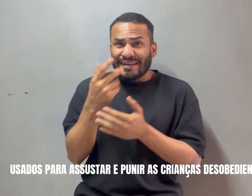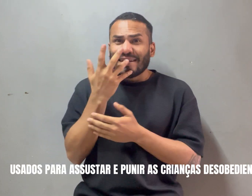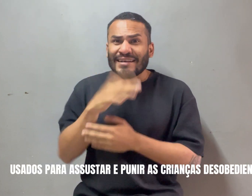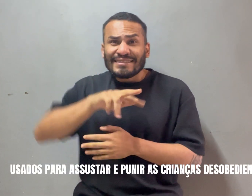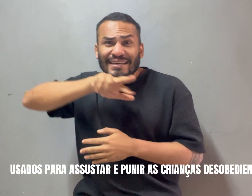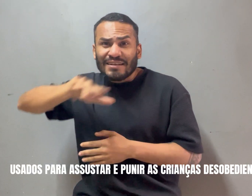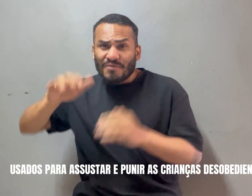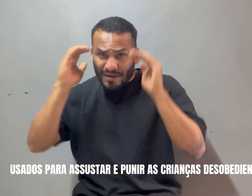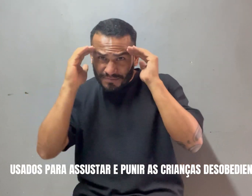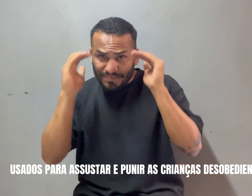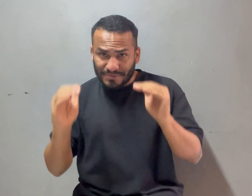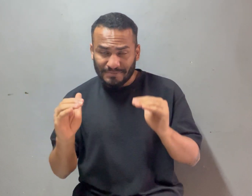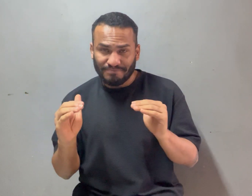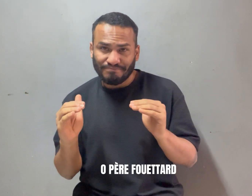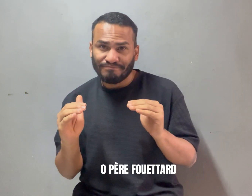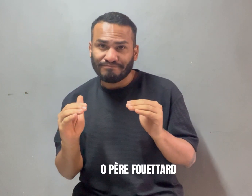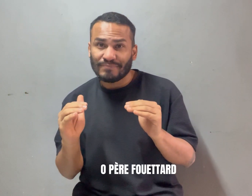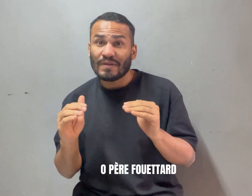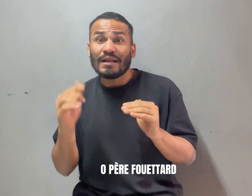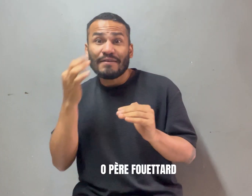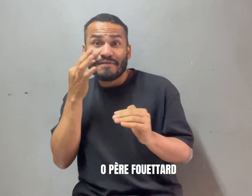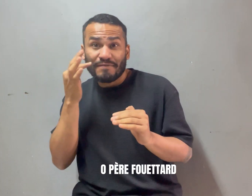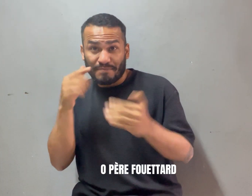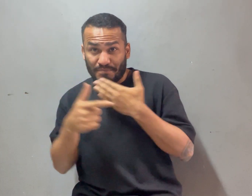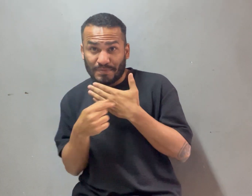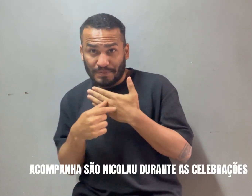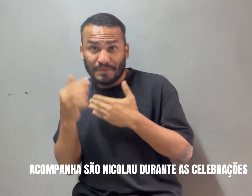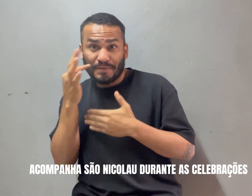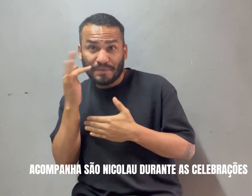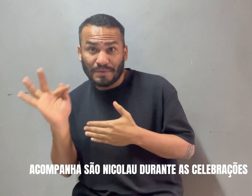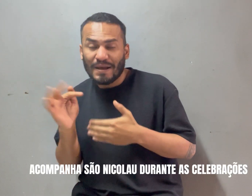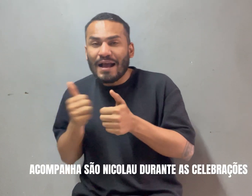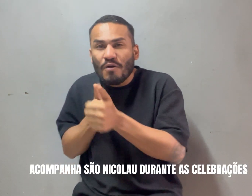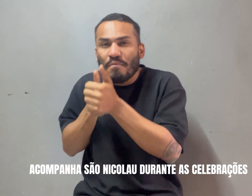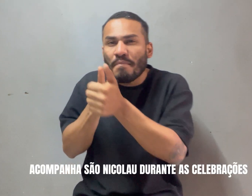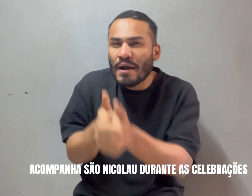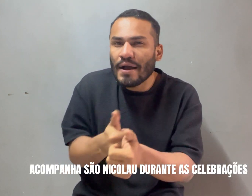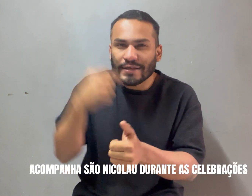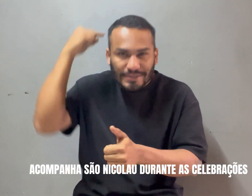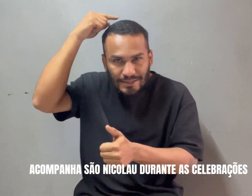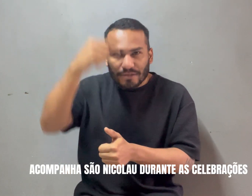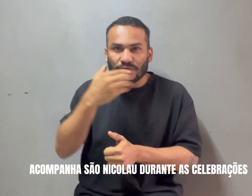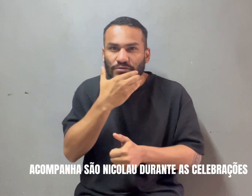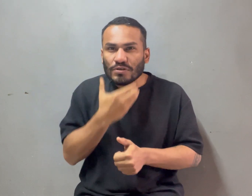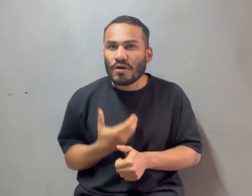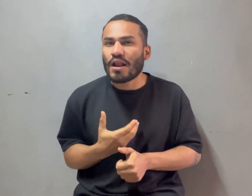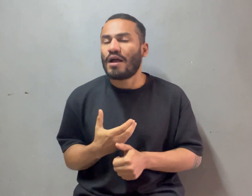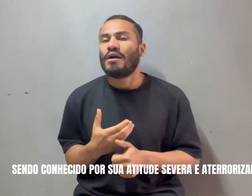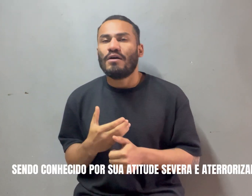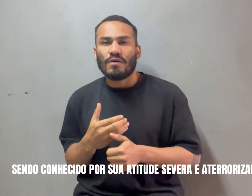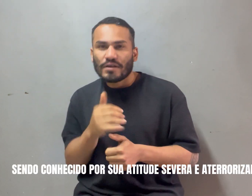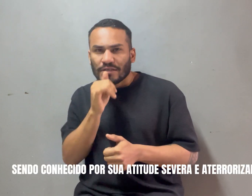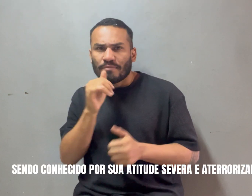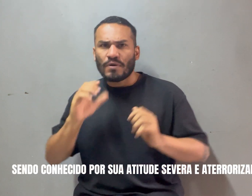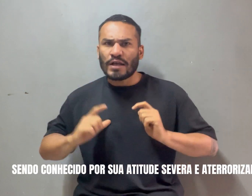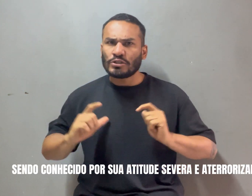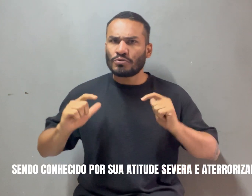crianças desobedientes. O Père Fouettard acompanha São Nicolau durante as celebrações, sendo conhecido por sua